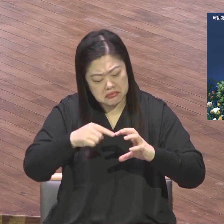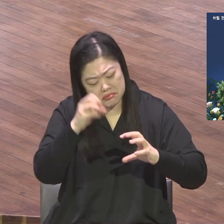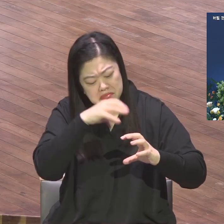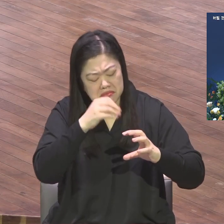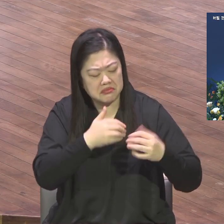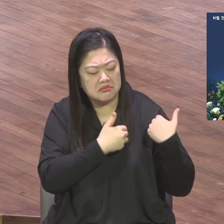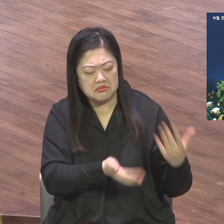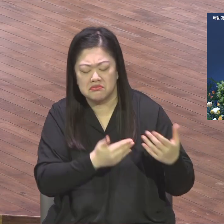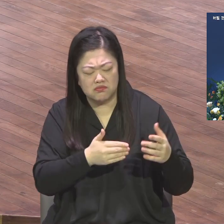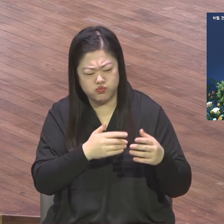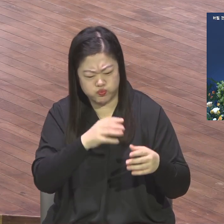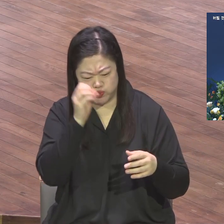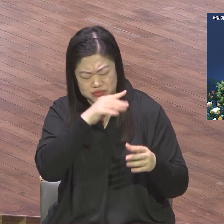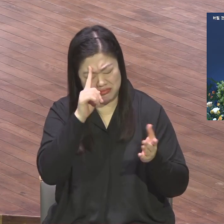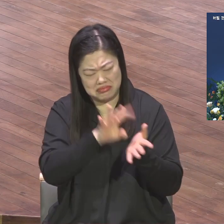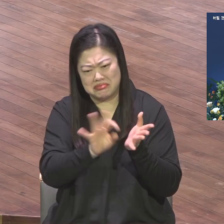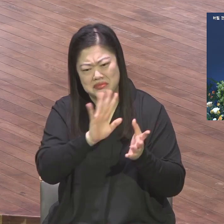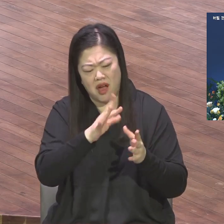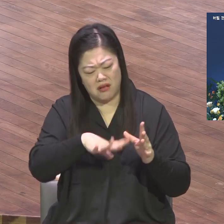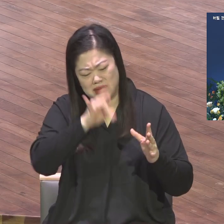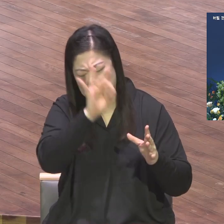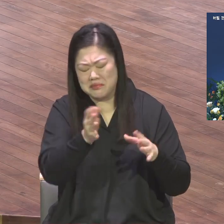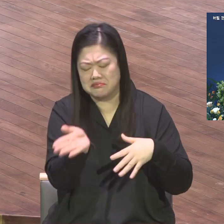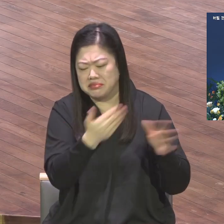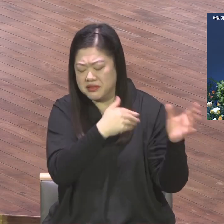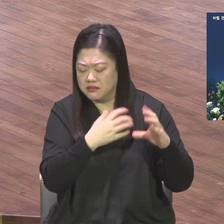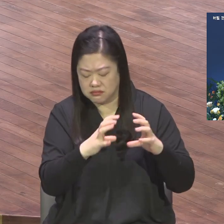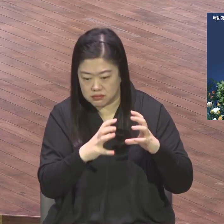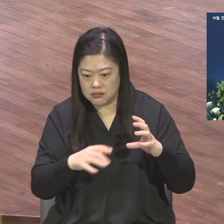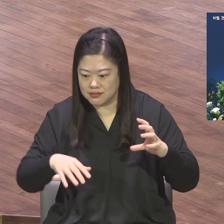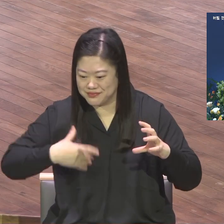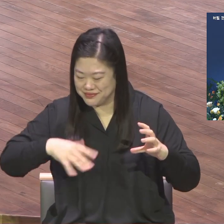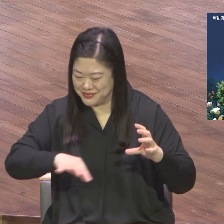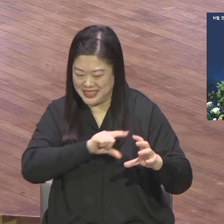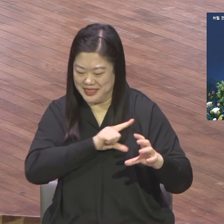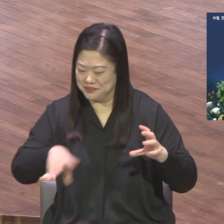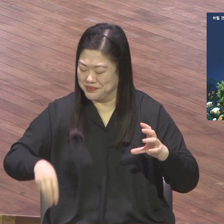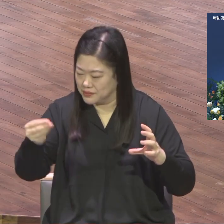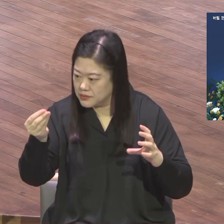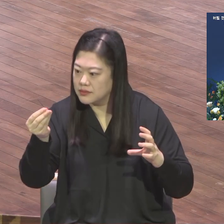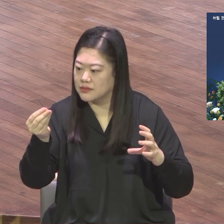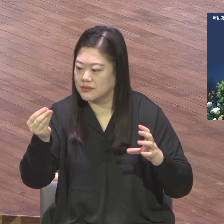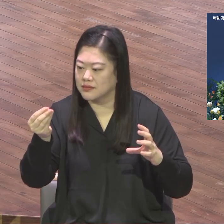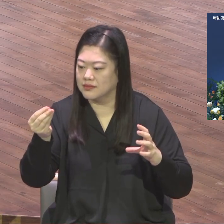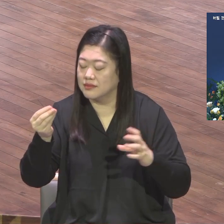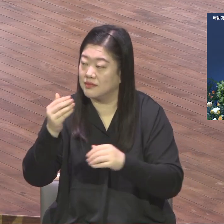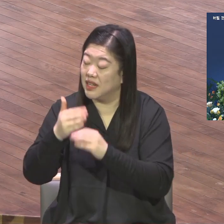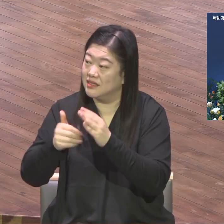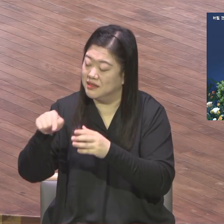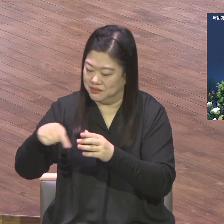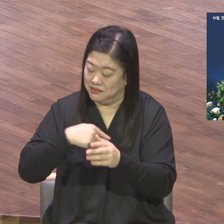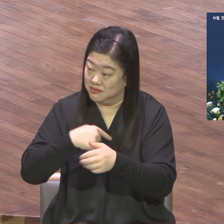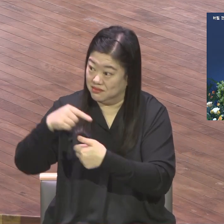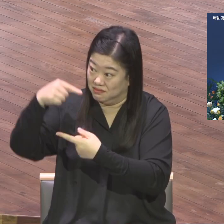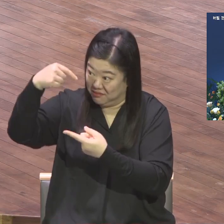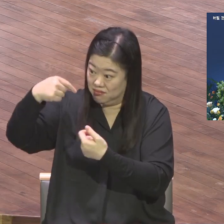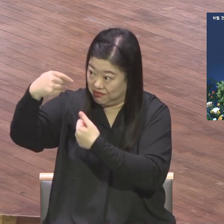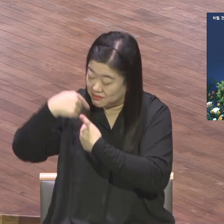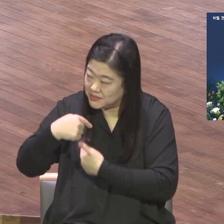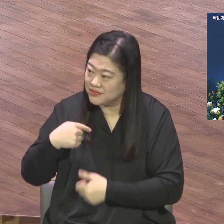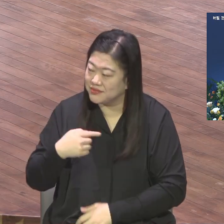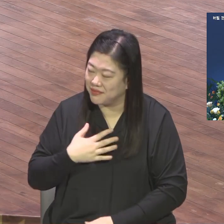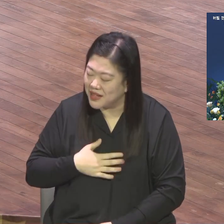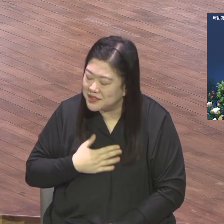그 나라들이 다 그렇게 하나님 앞에 가보지도 못했고 알지도 못하는 나라지만 하나님이 이